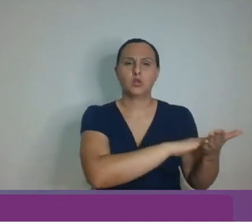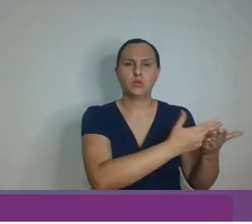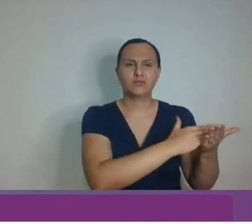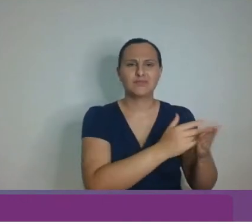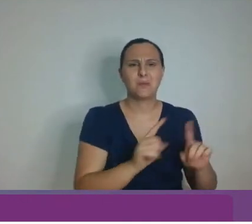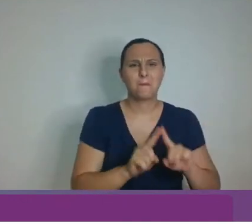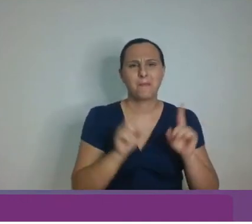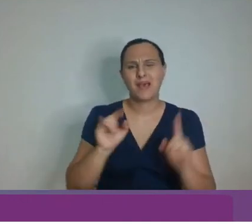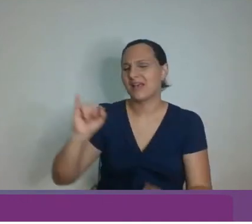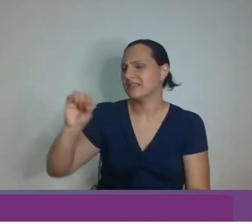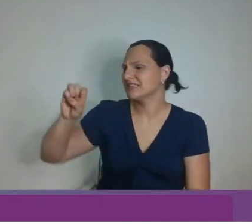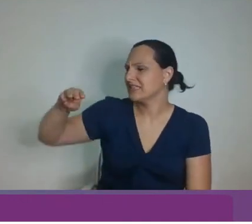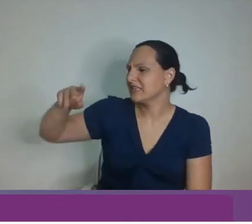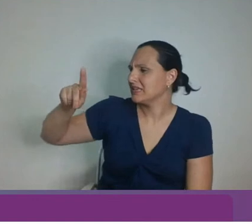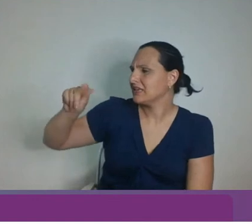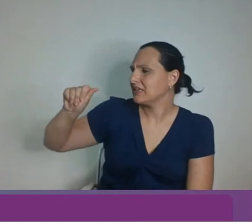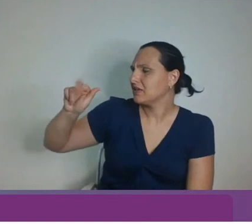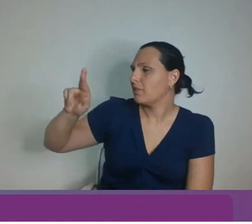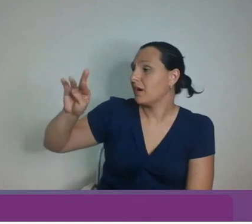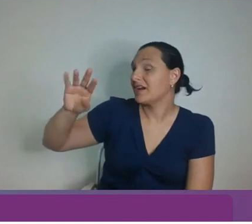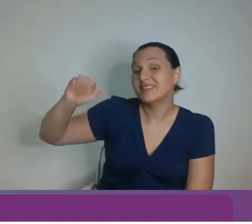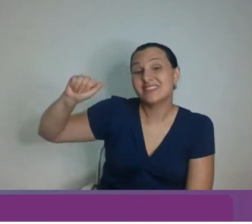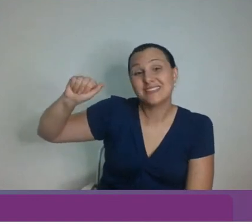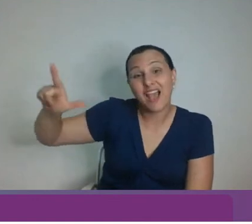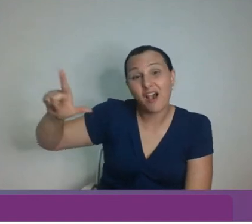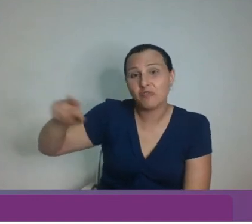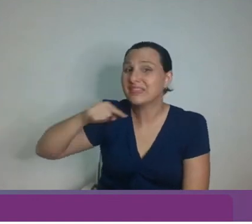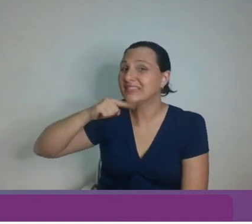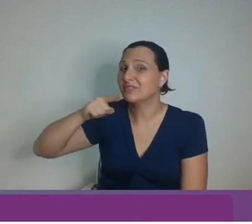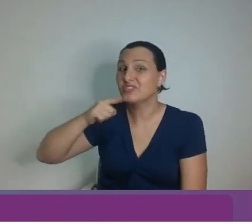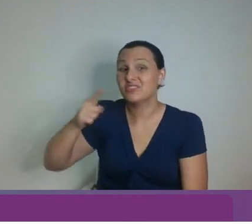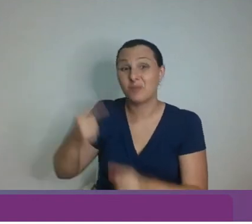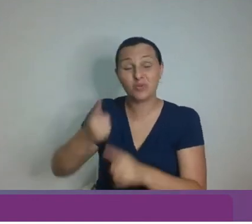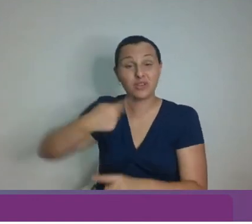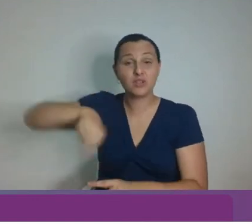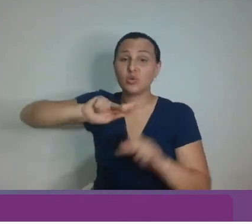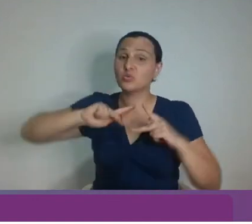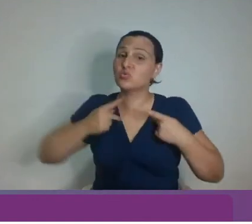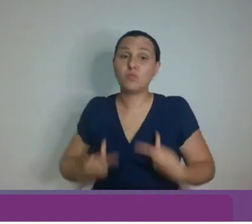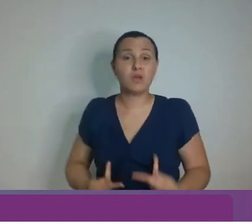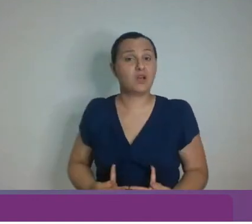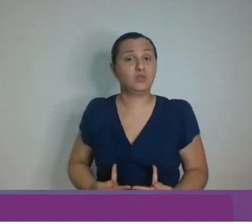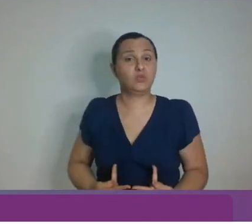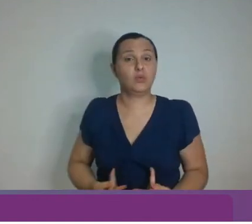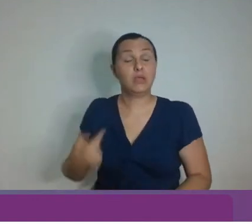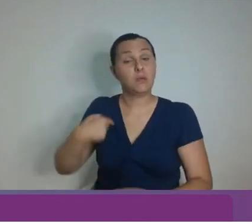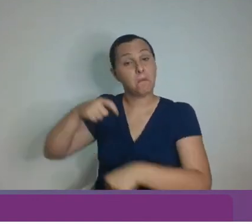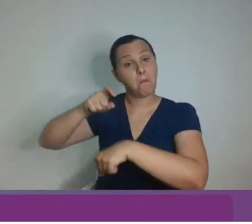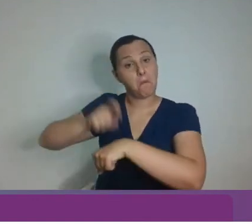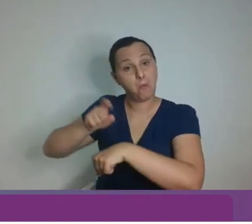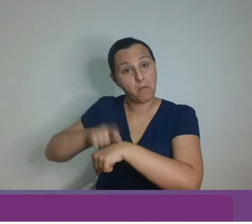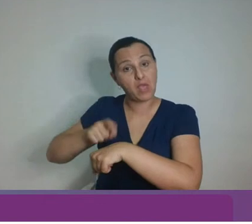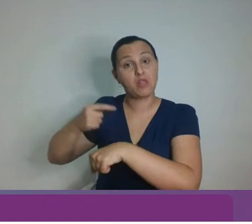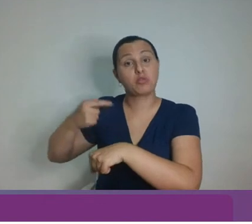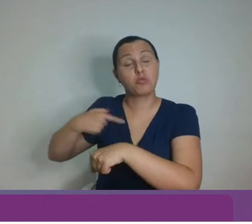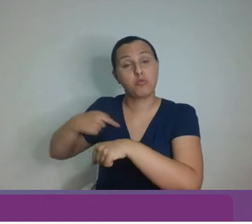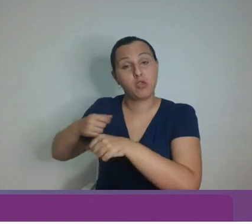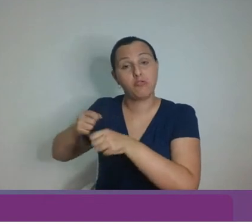dotados de subjetividade, e as nossas escolhas tradutórias denunciam aquilo que nós estamos pensando.